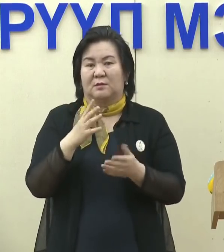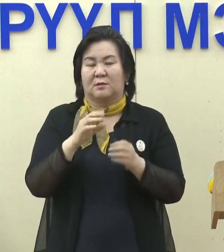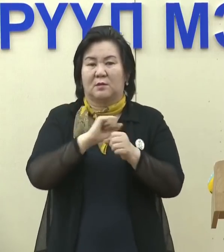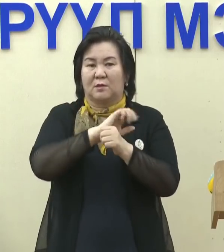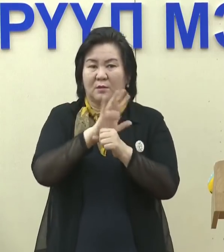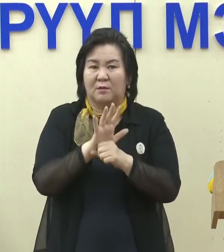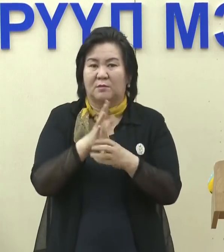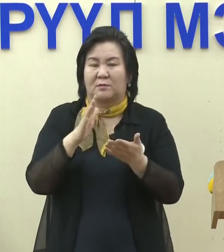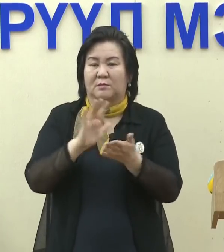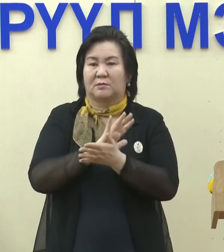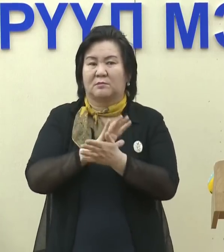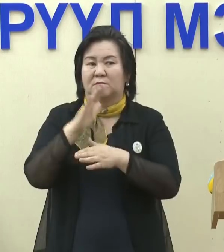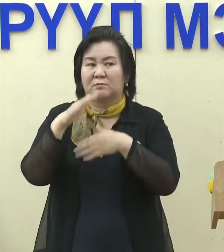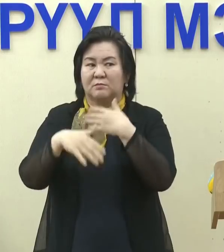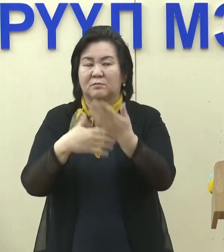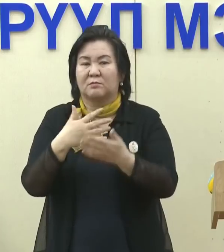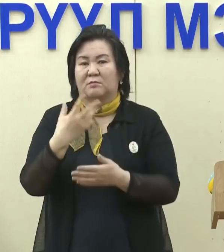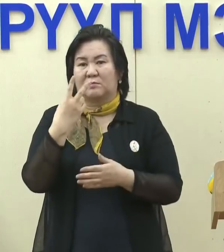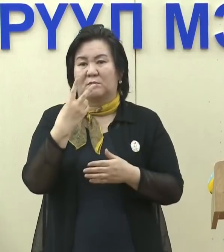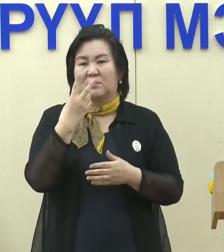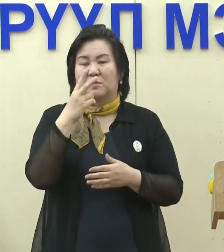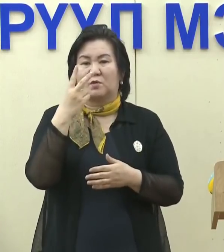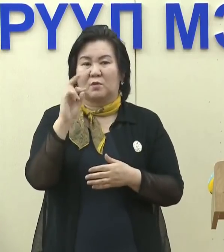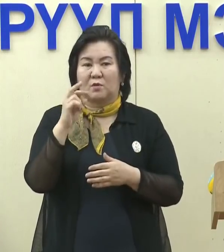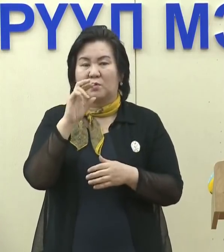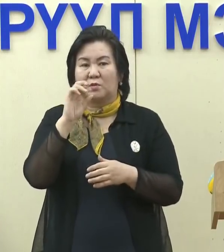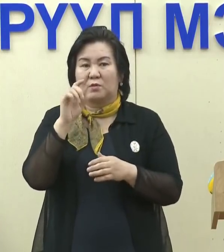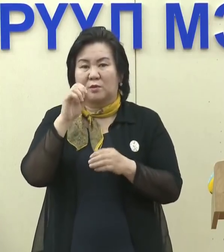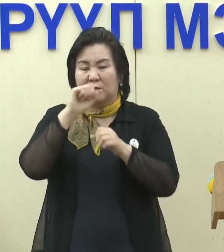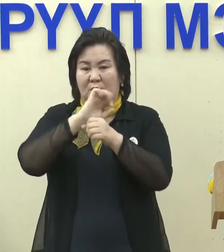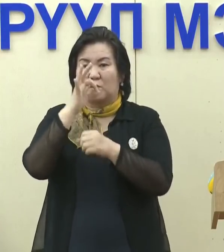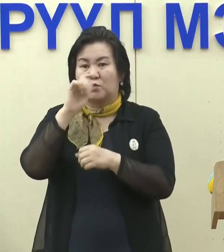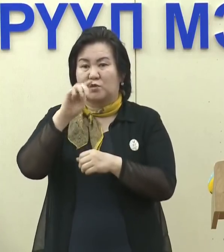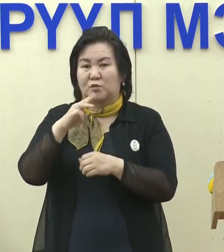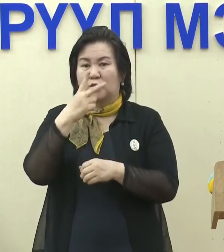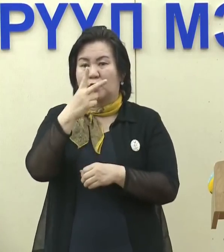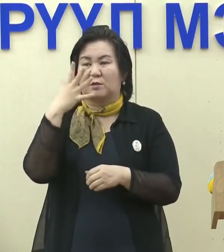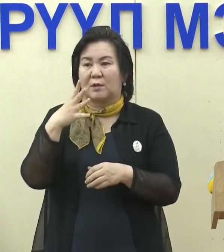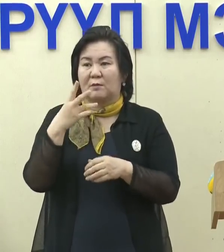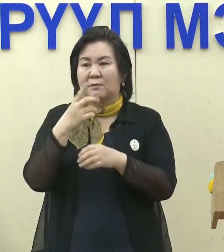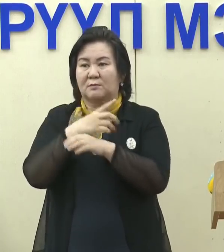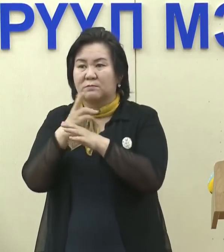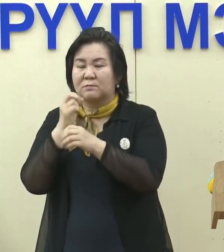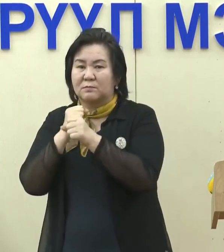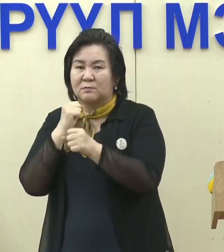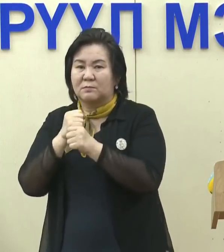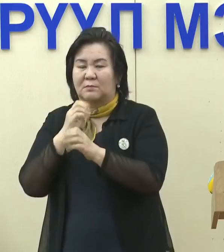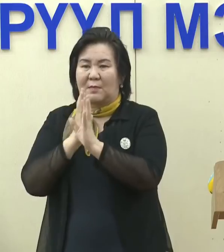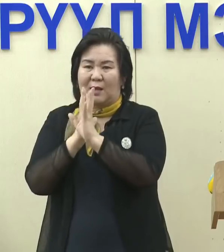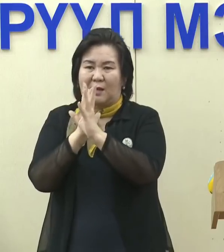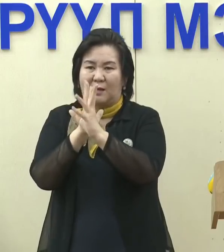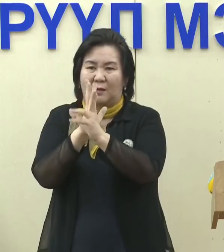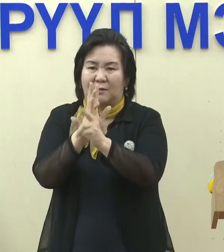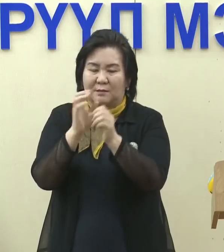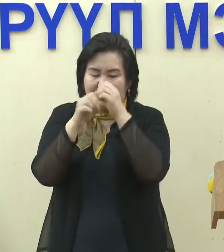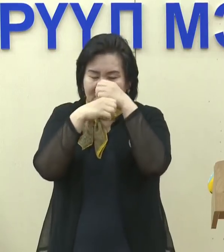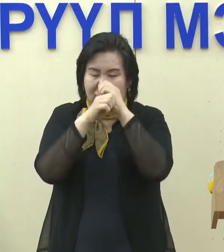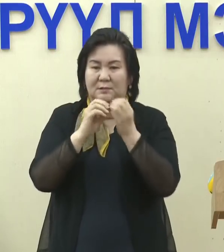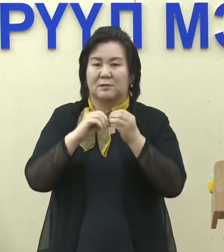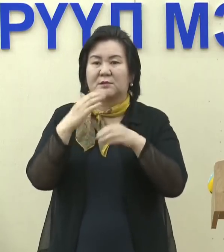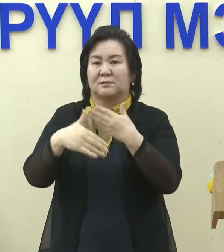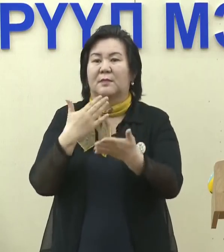хийгдээд өчтөрийн онцоор гэхэд бас 200 гаруй хүн ирсэн. Халдвар түвшин судлын үндэсний төвд 25 хүн тусгаарлагдсан. Тэгээ ар араас нь шинжилгээнүүд бол хийгдэж